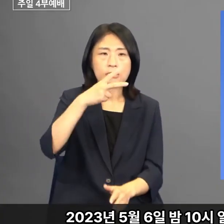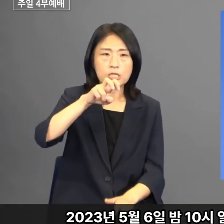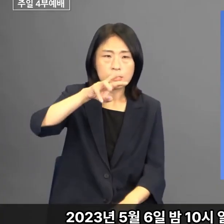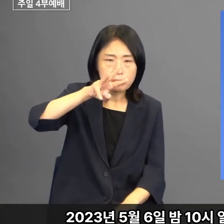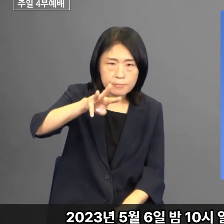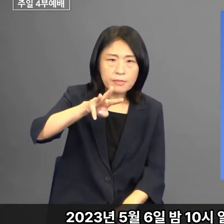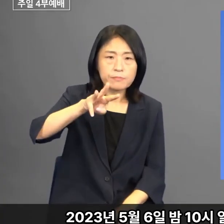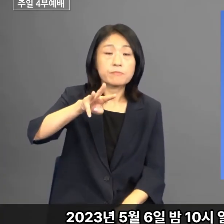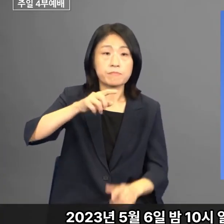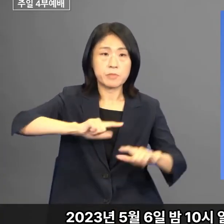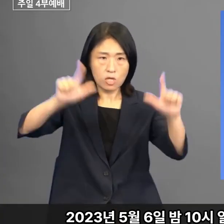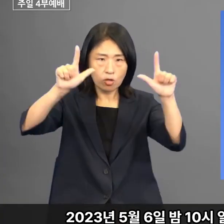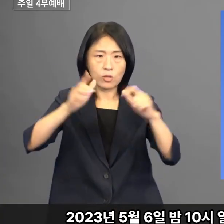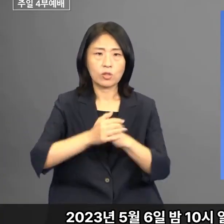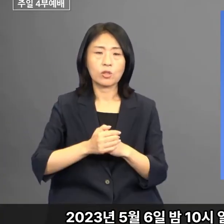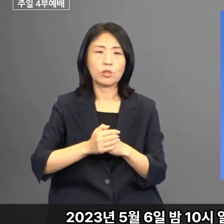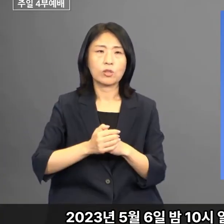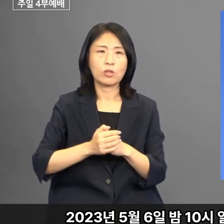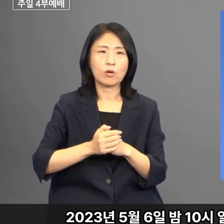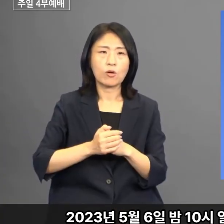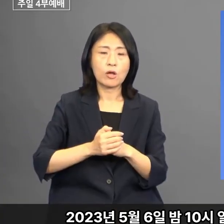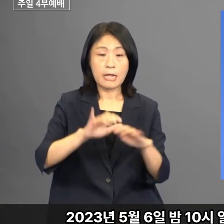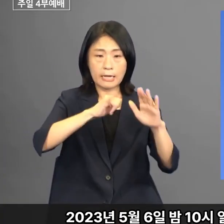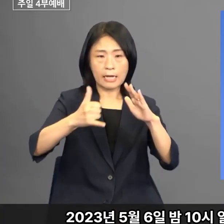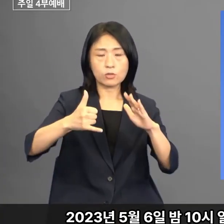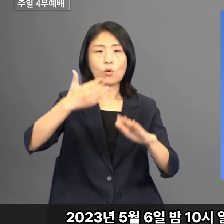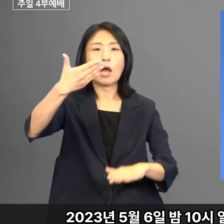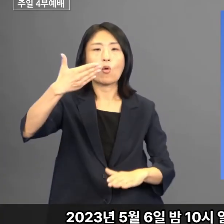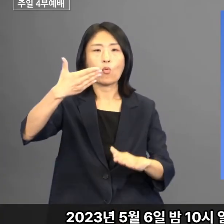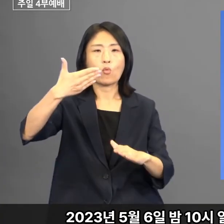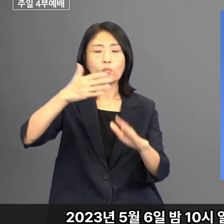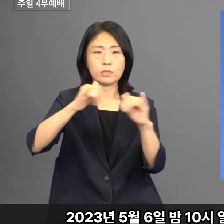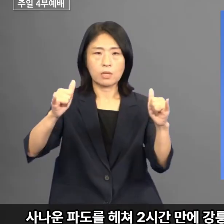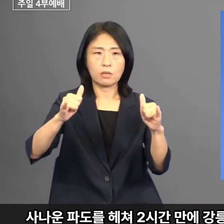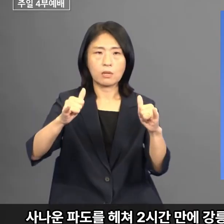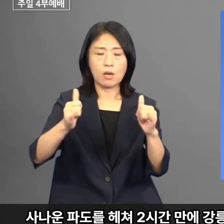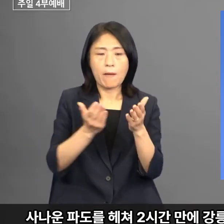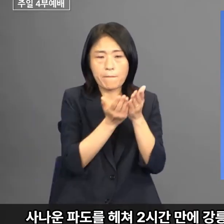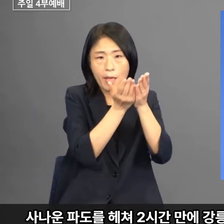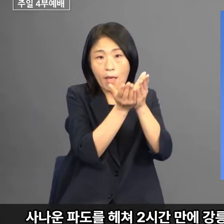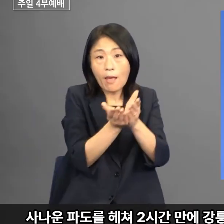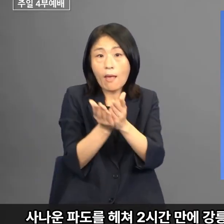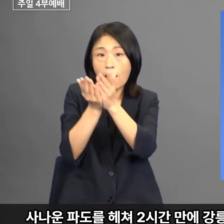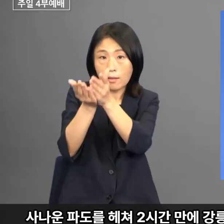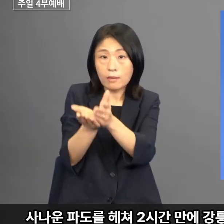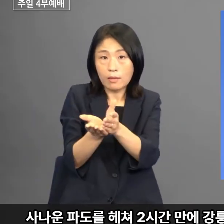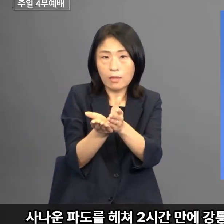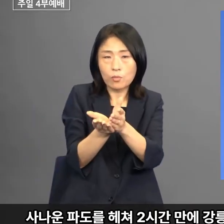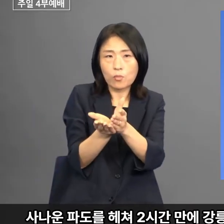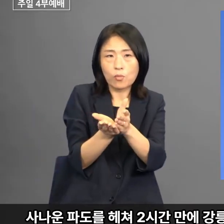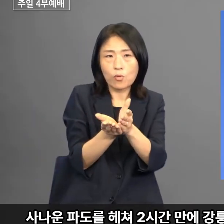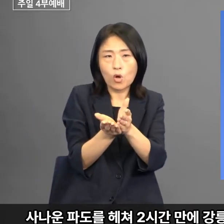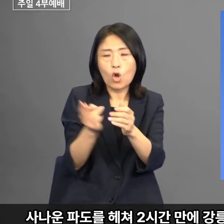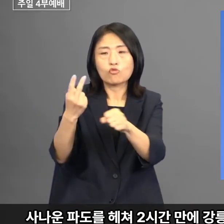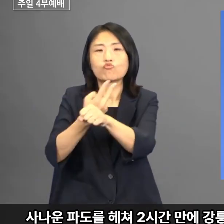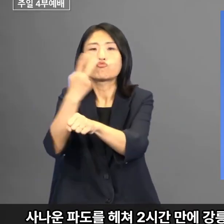6일 밤 10시 일가족 9명이 5톤급 목선을 타고 사나운 파도를 헤쳐 2시간